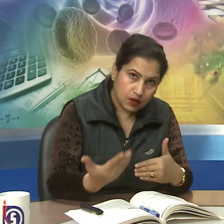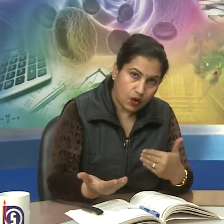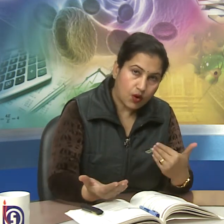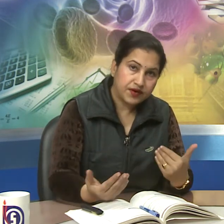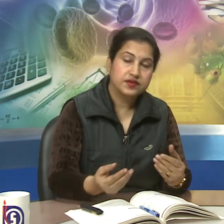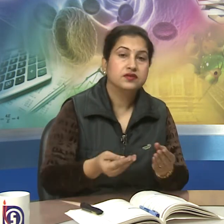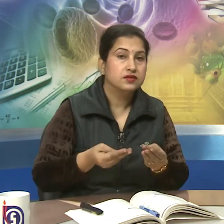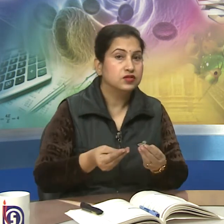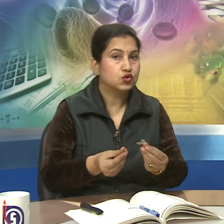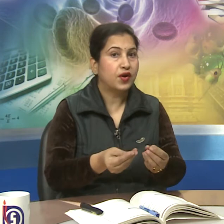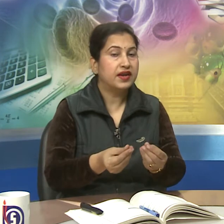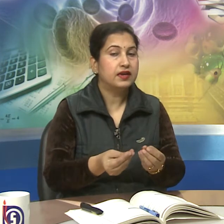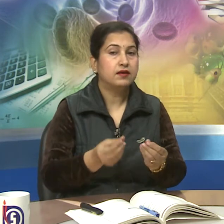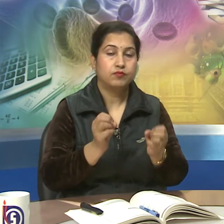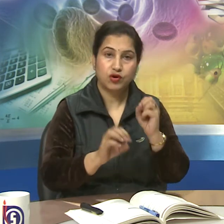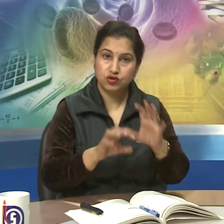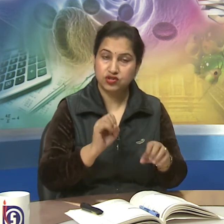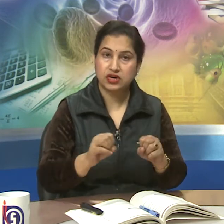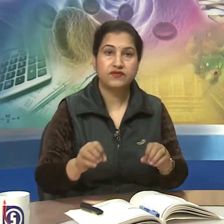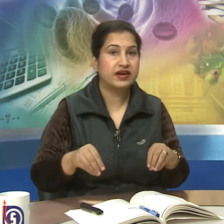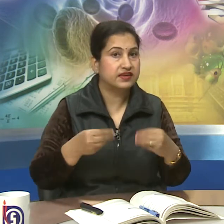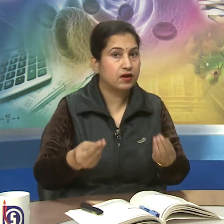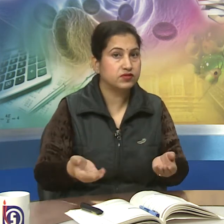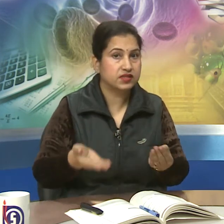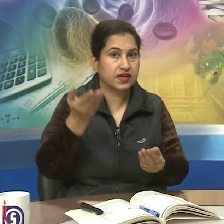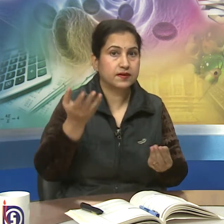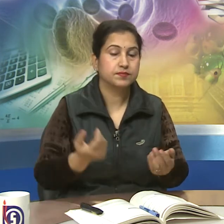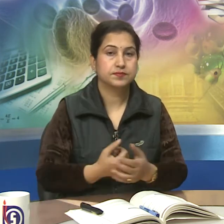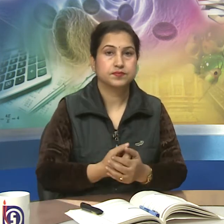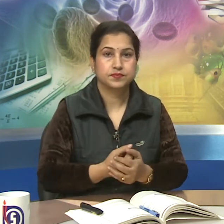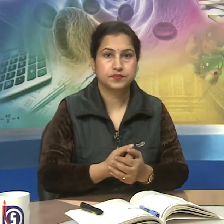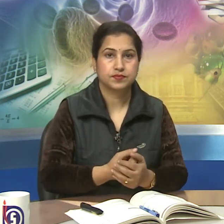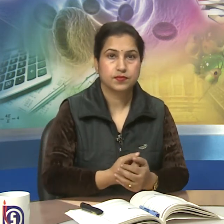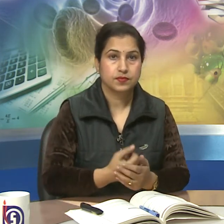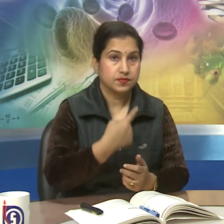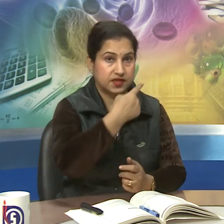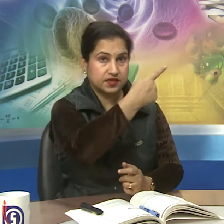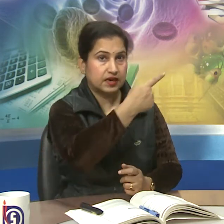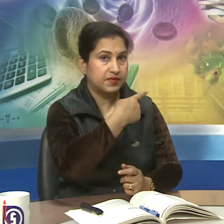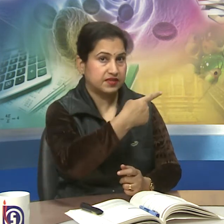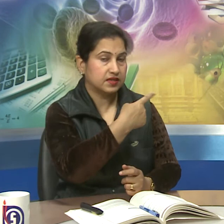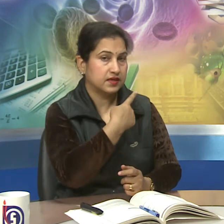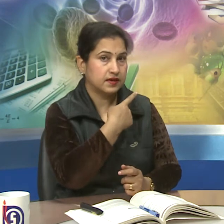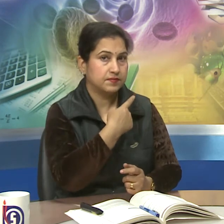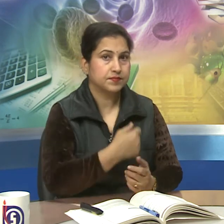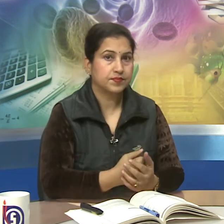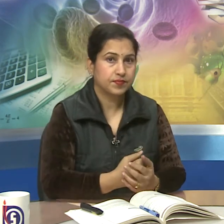है और सोइल पोलूशन का फैक्ट क्या हो सकता है है जैसे कि आप देख सकते हैं